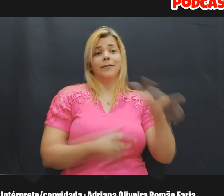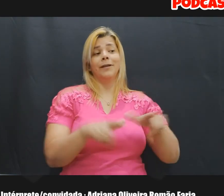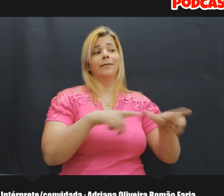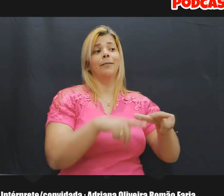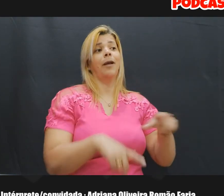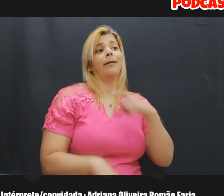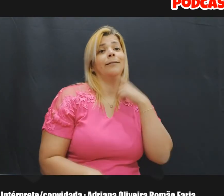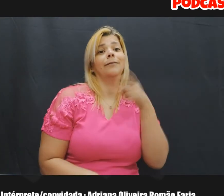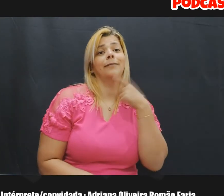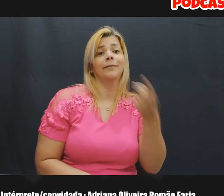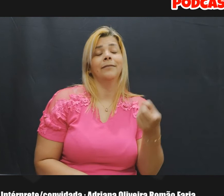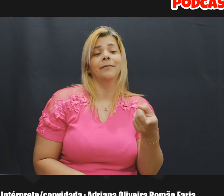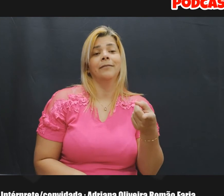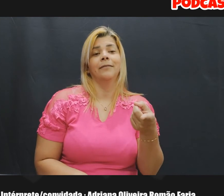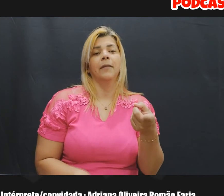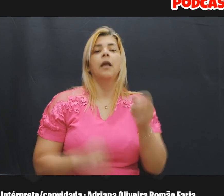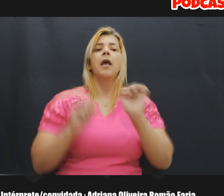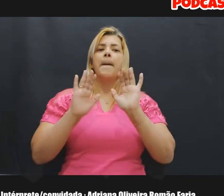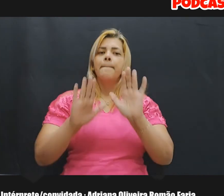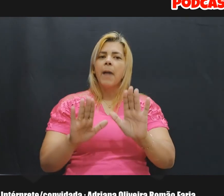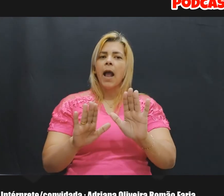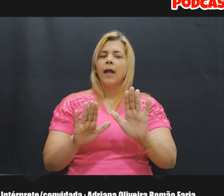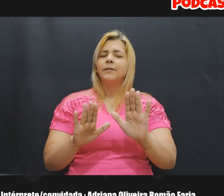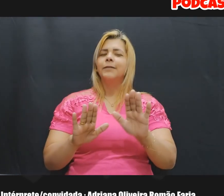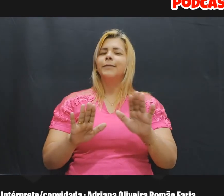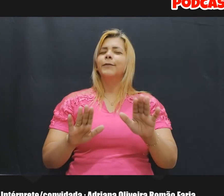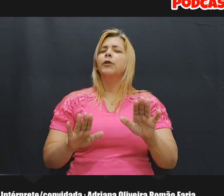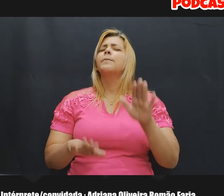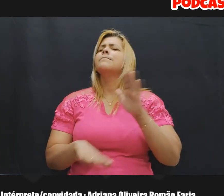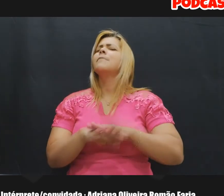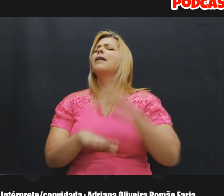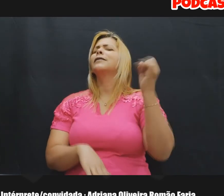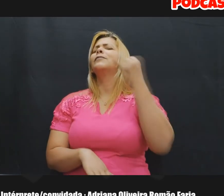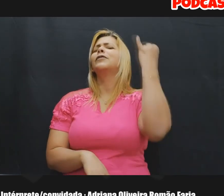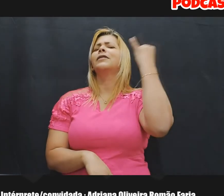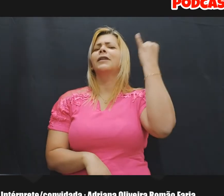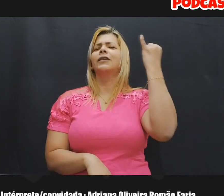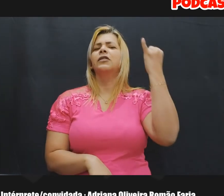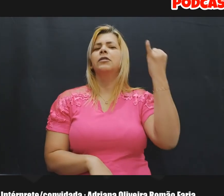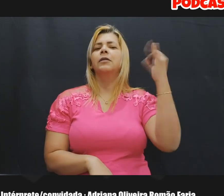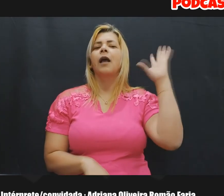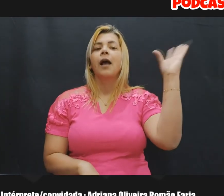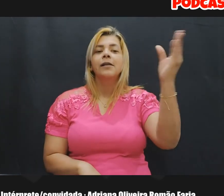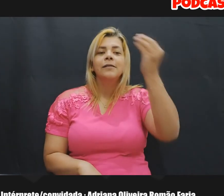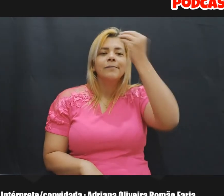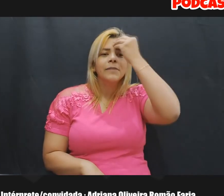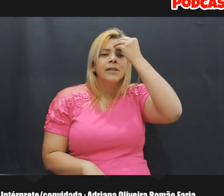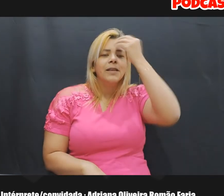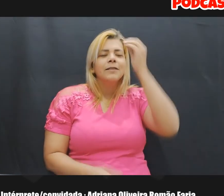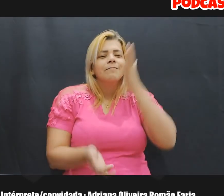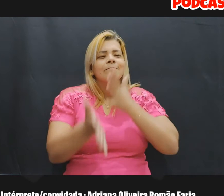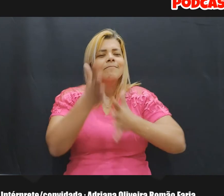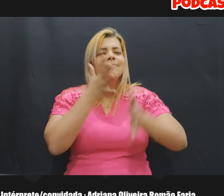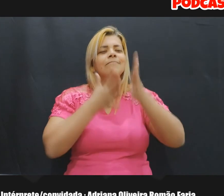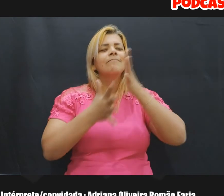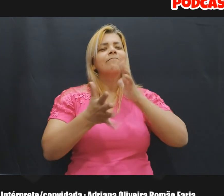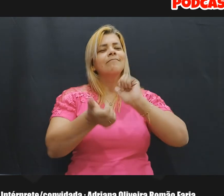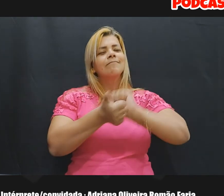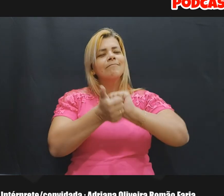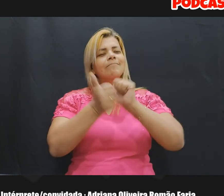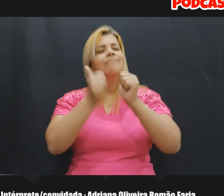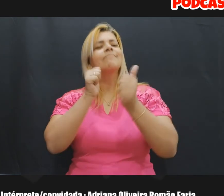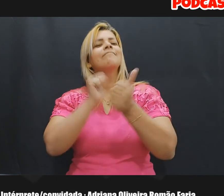lugar nenhum. Mas o conhecimento, o saber Libras, você conversar,